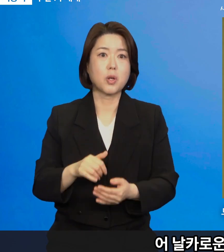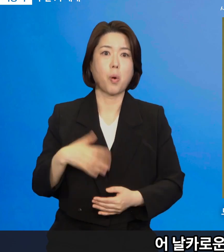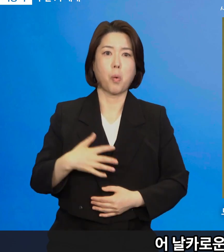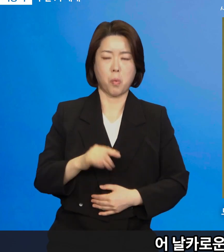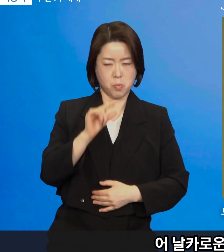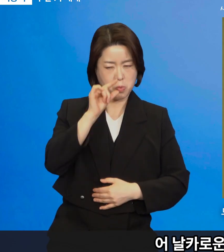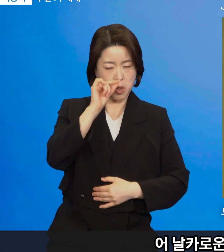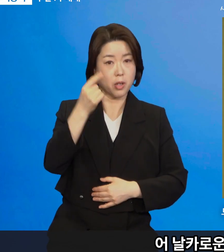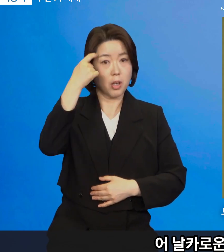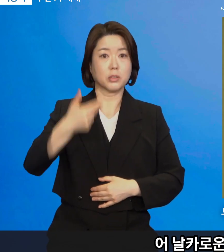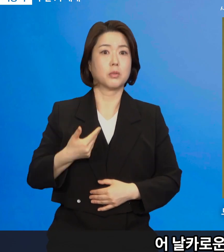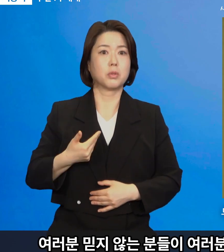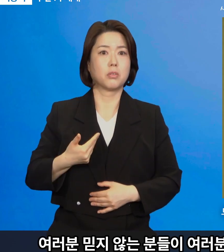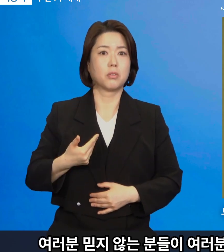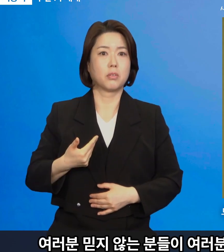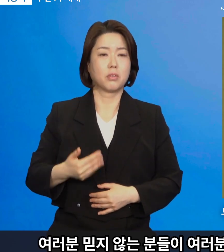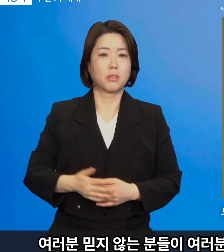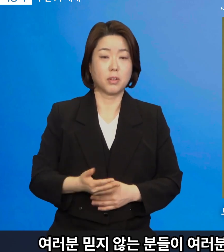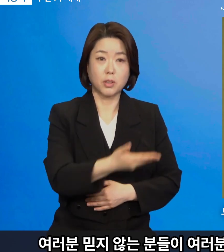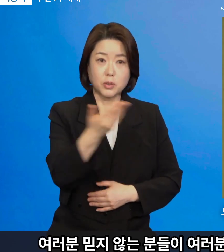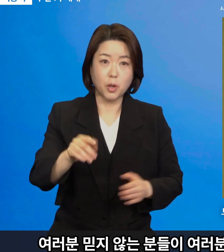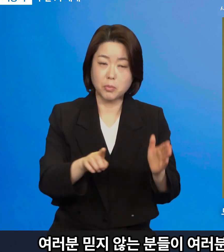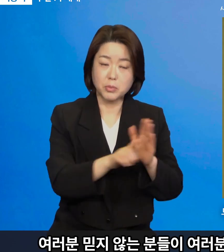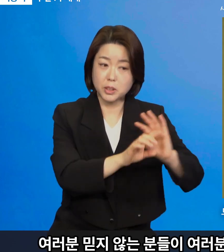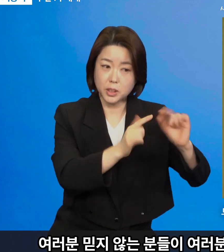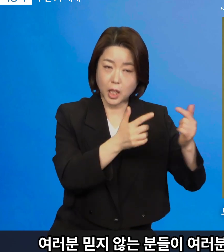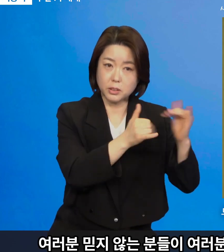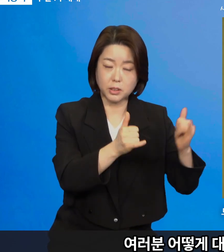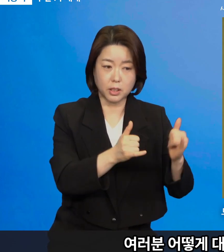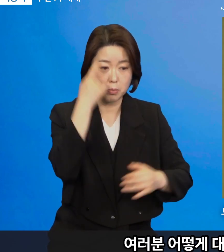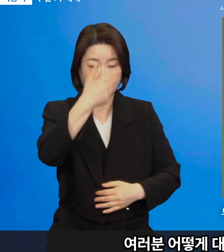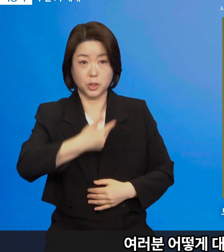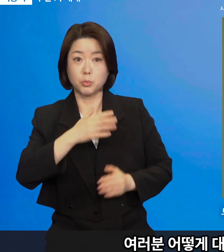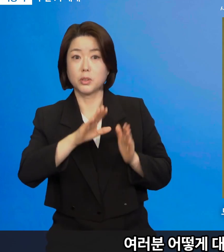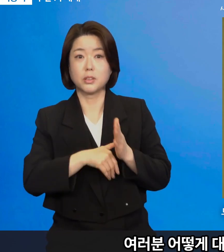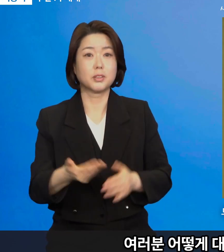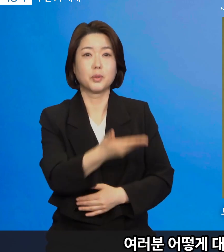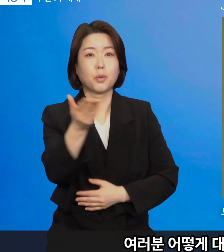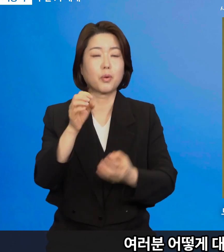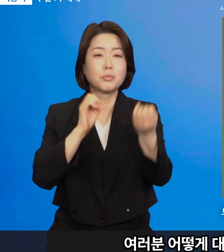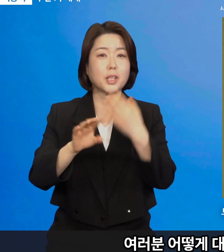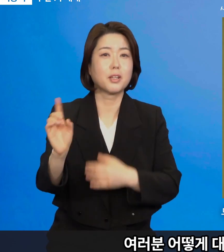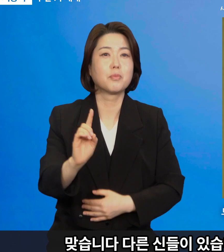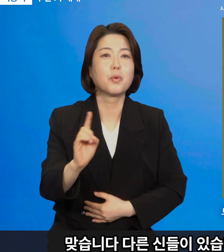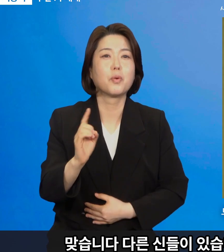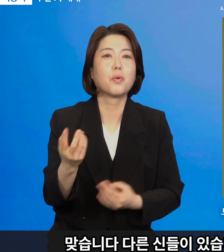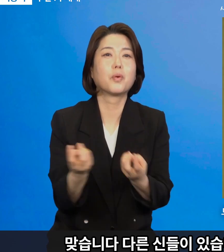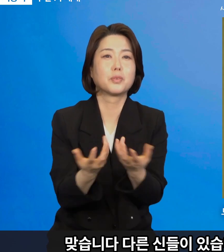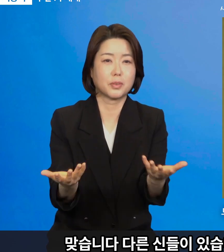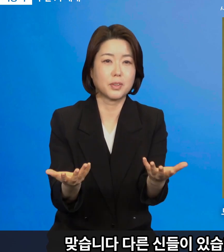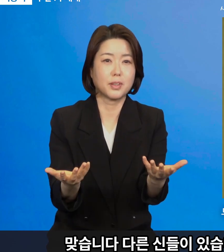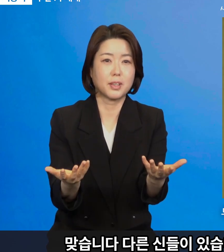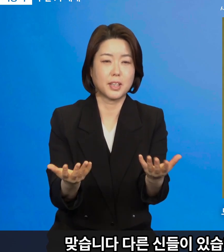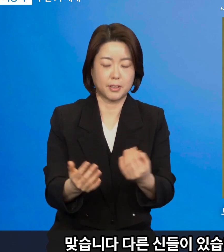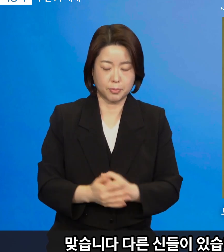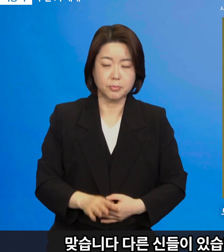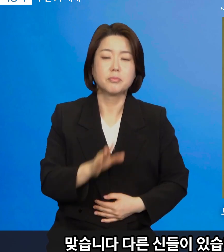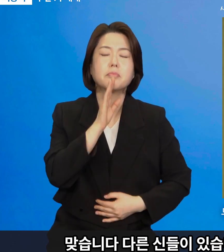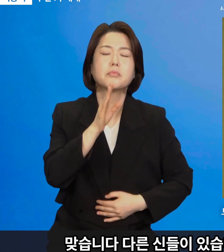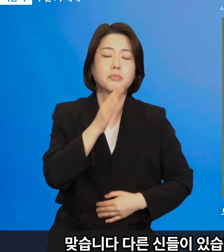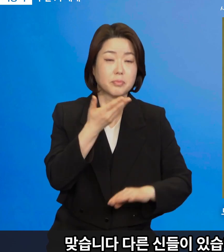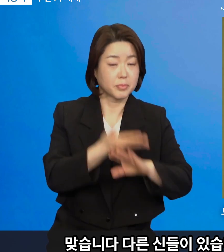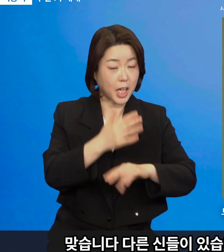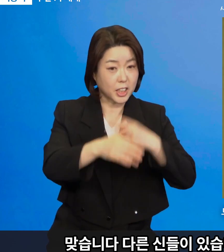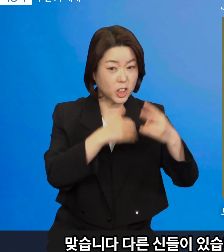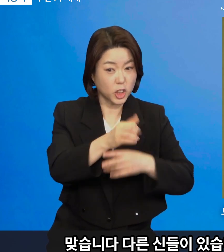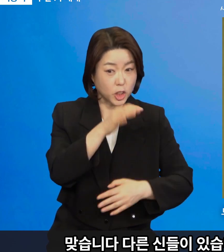날카로운 질문입니다. 여러분, 믿지 않는 분들이 여러분들에게 이렇게 질문하실 경우에 여러분 어떻게 답하시겠습니까? 맞습니다. 다른 신들이 있습니다.